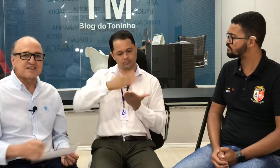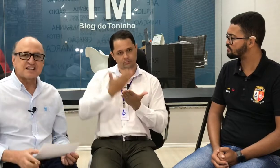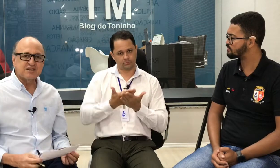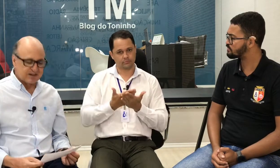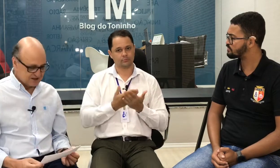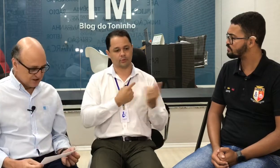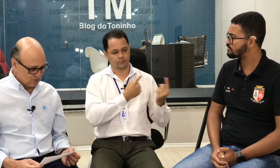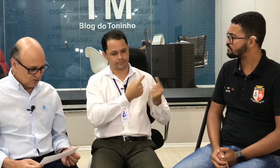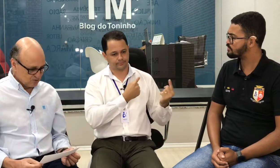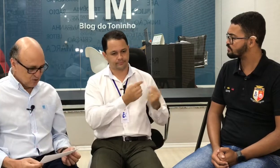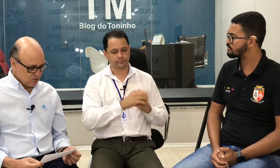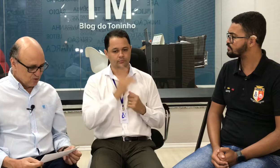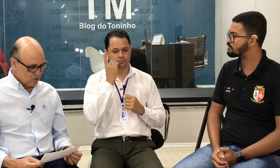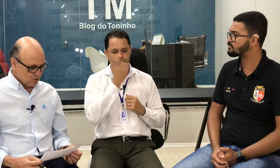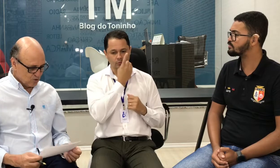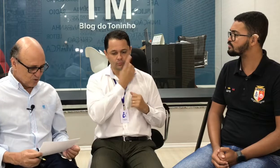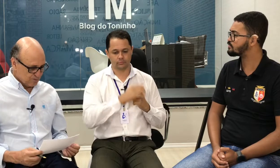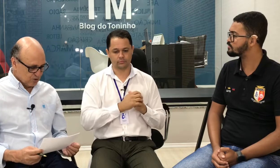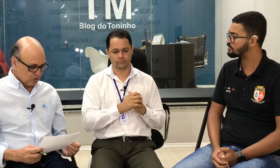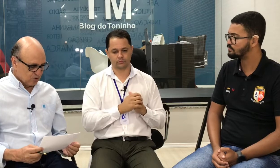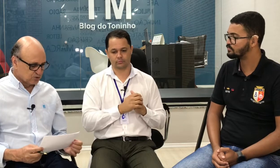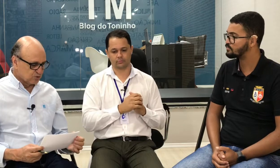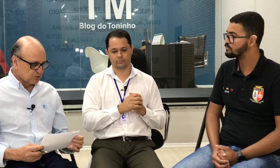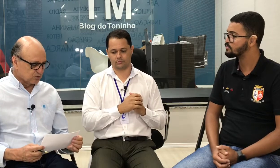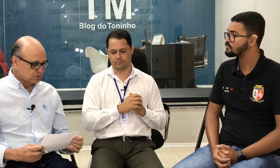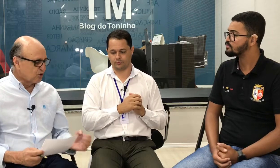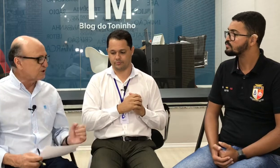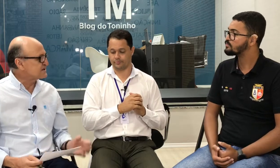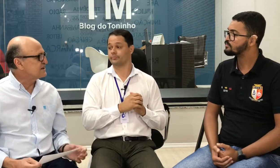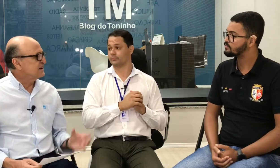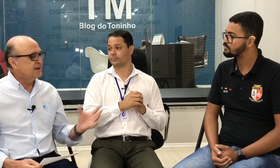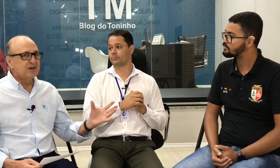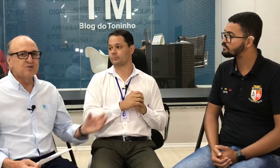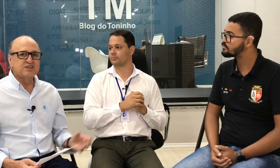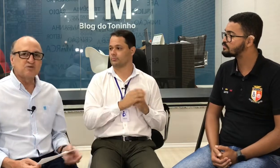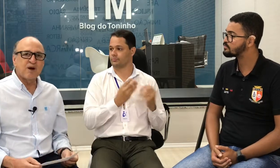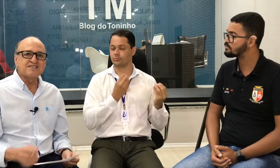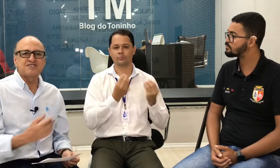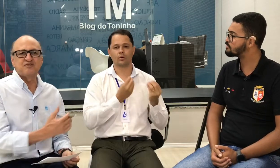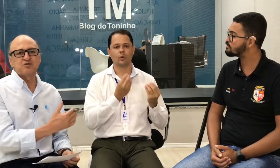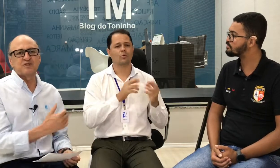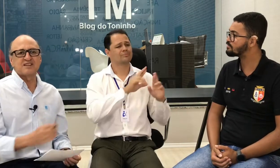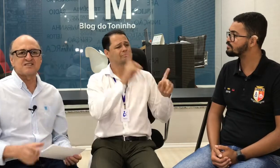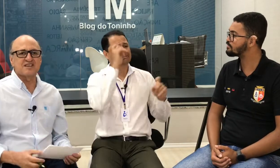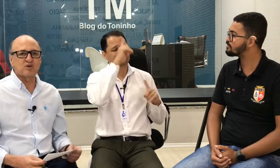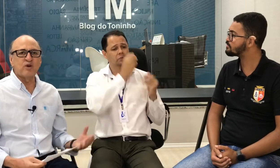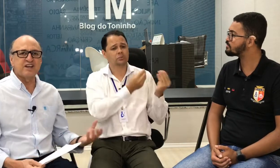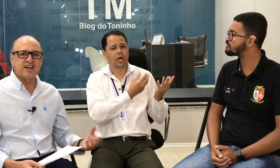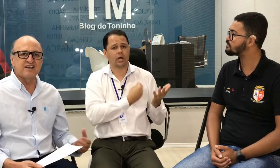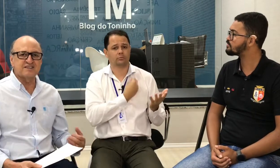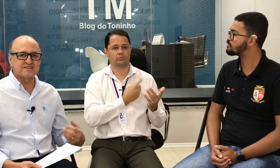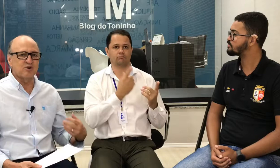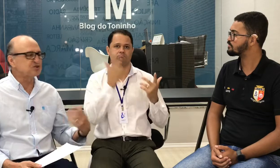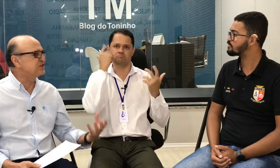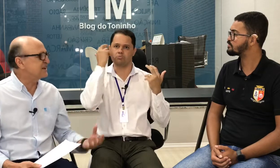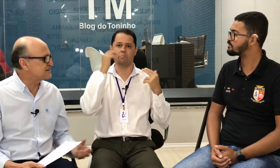vai ter com o Douglas, quais as dificuldades corriqueiras, rotineiras que ele